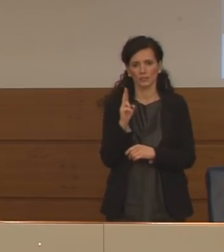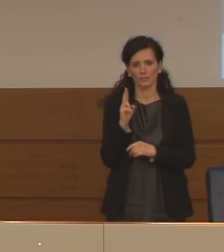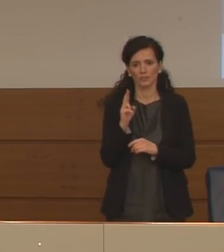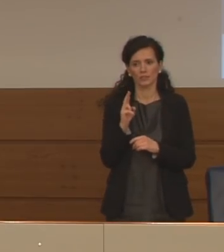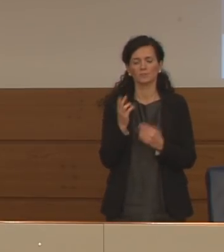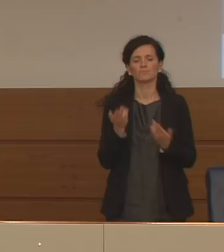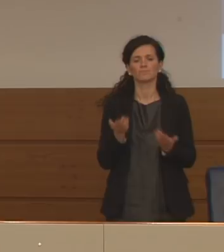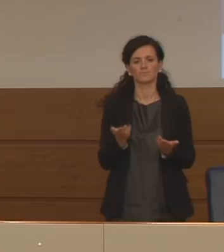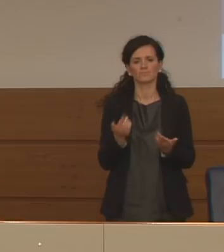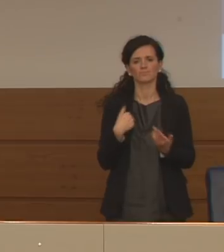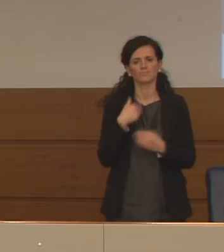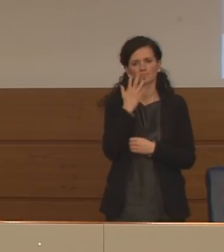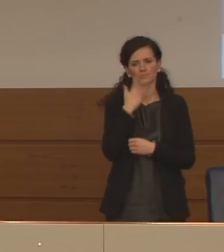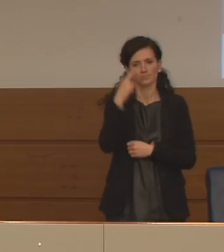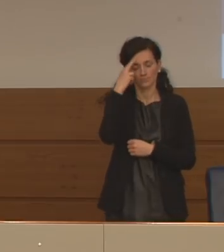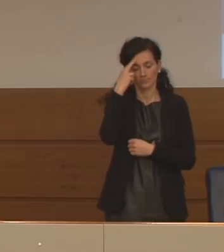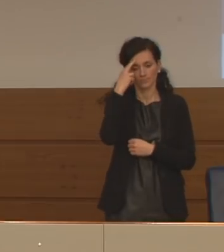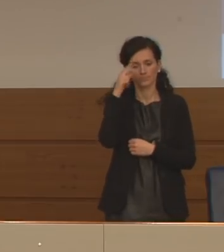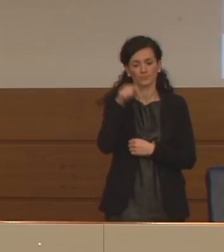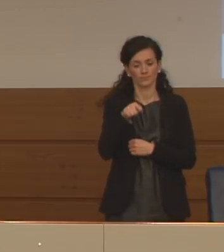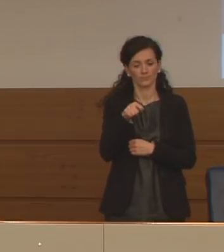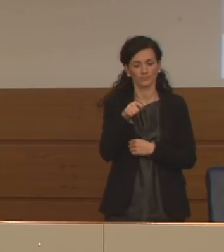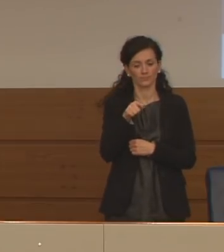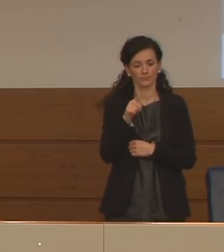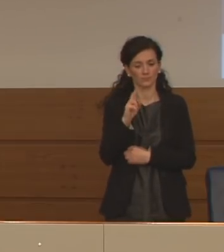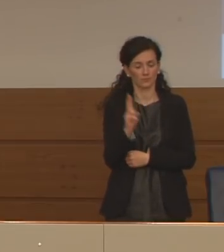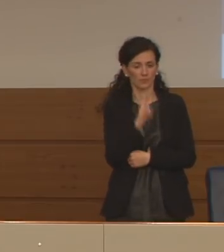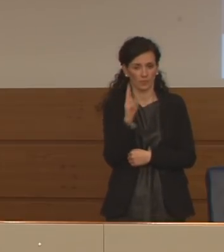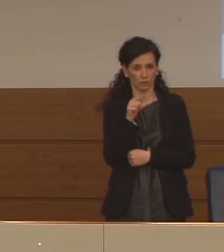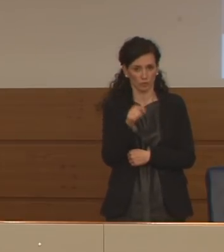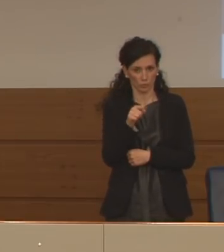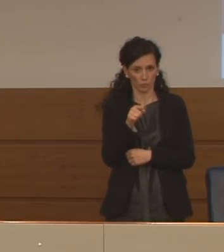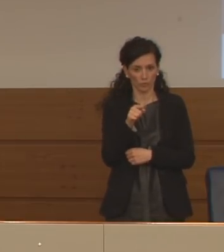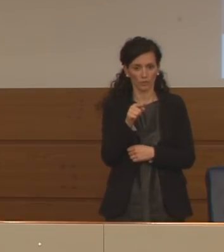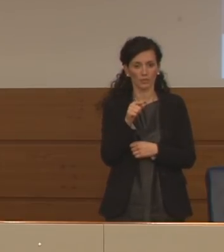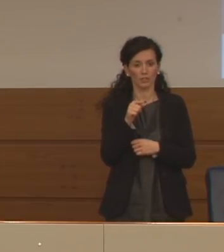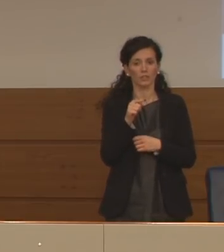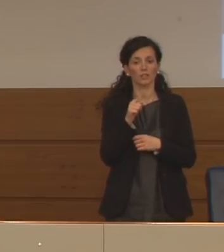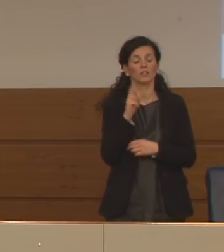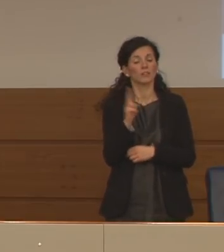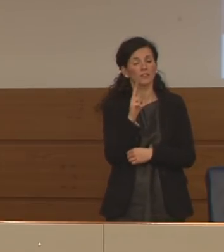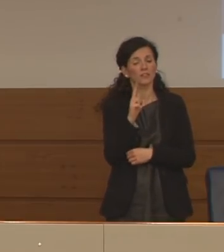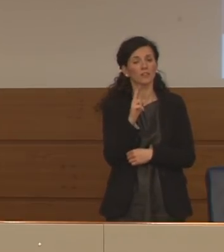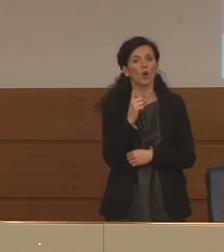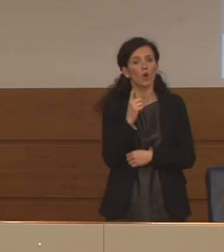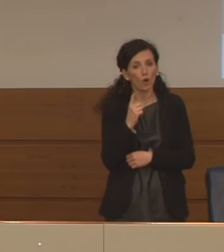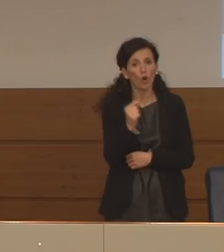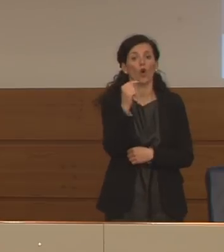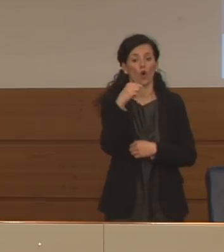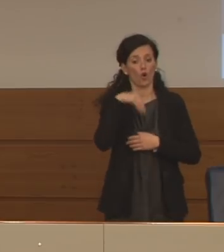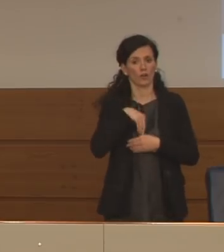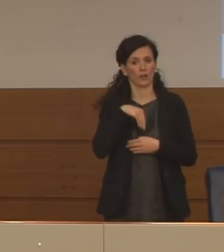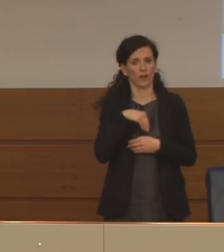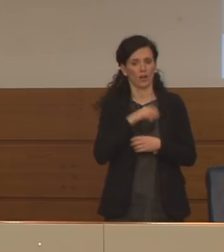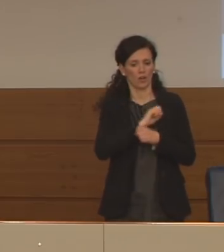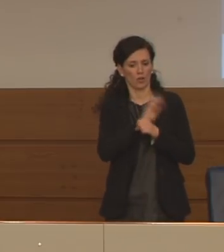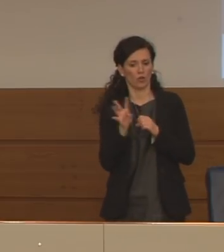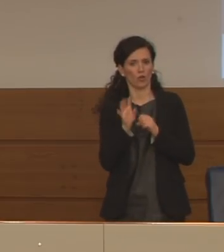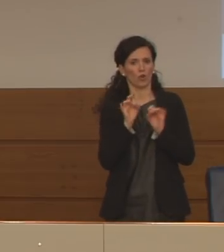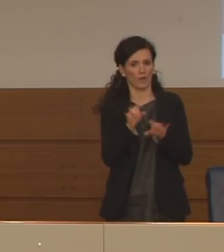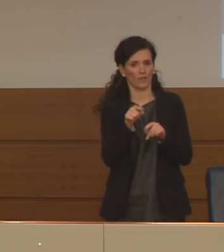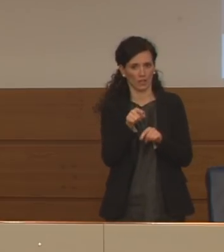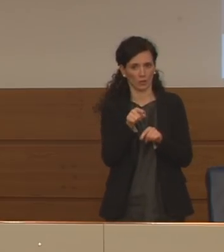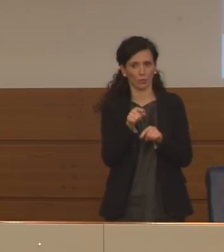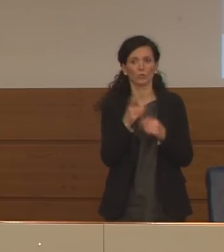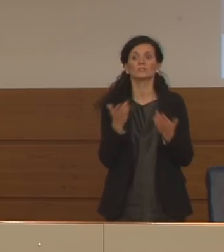e voglio ricordare che questi sono deceduti con il coronavirus non pericolo coronavirus perché